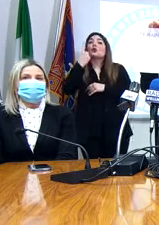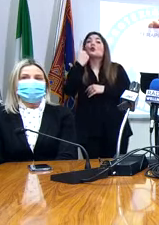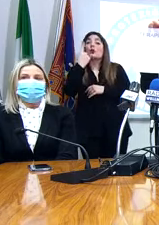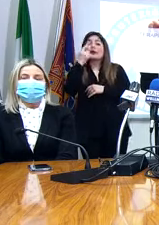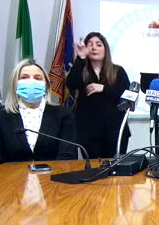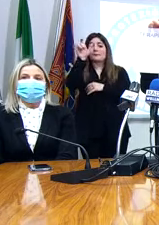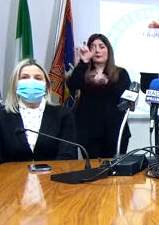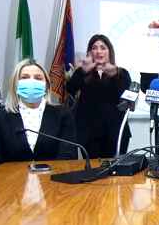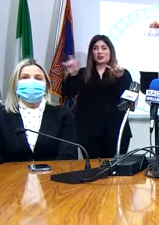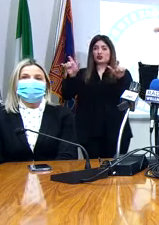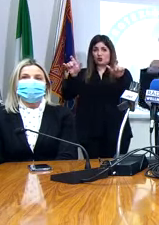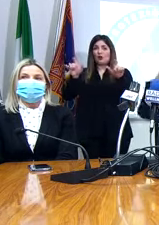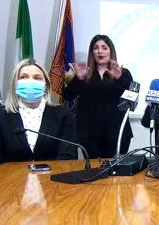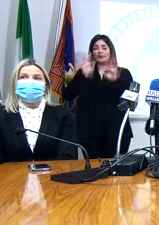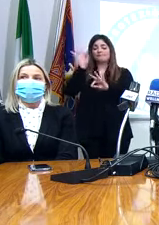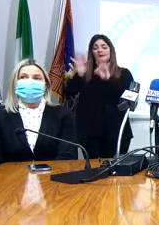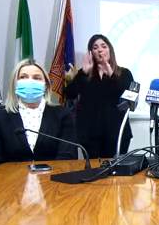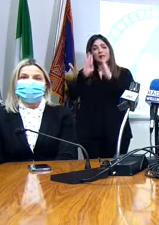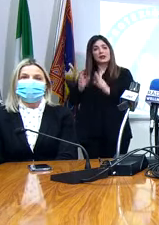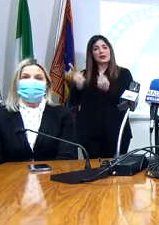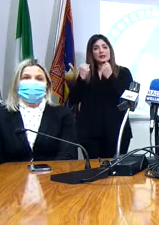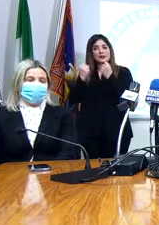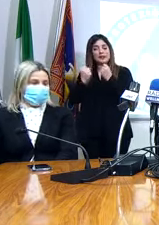intensiva. E